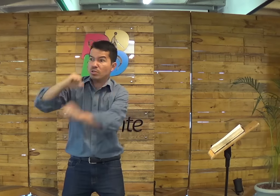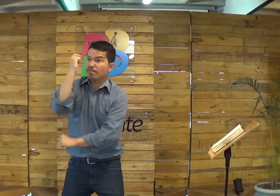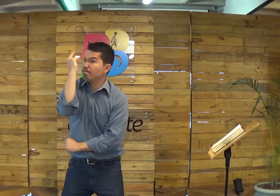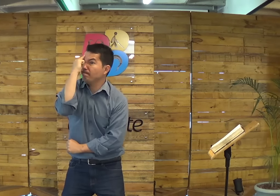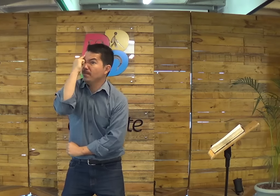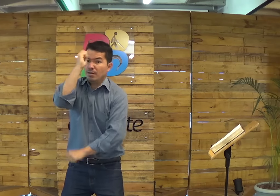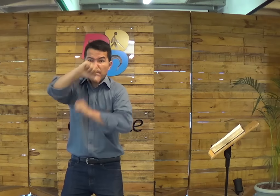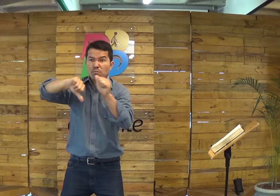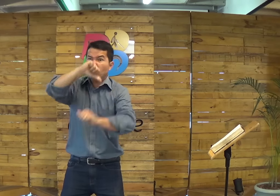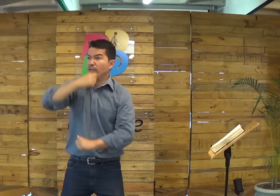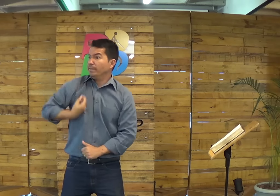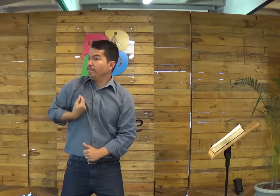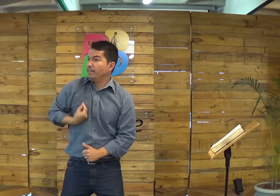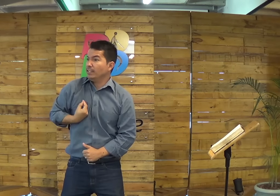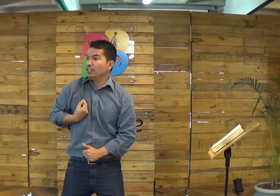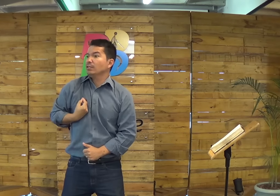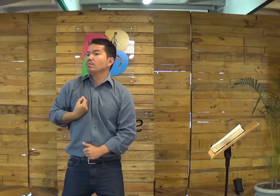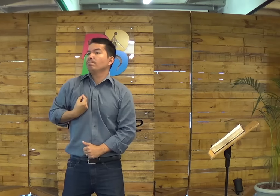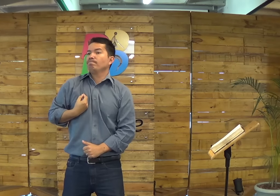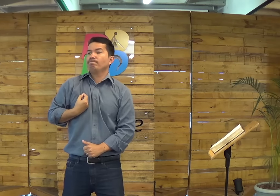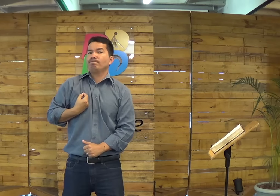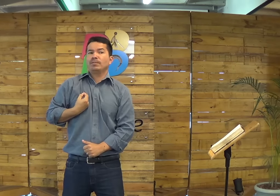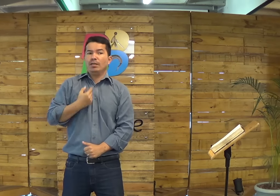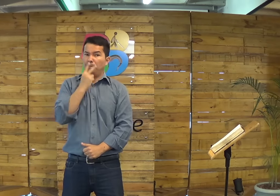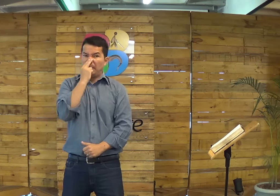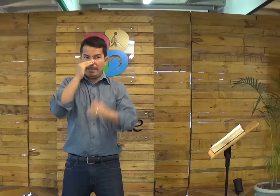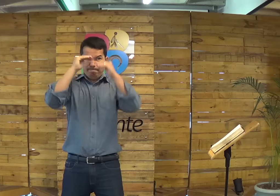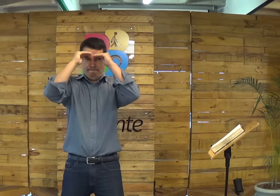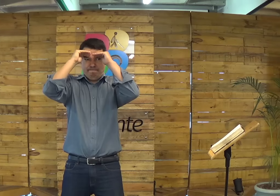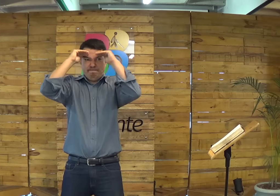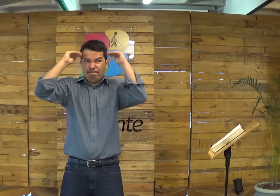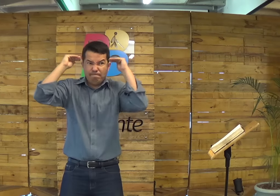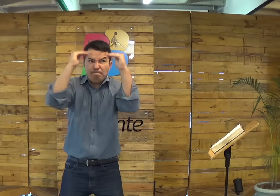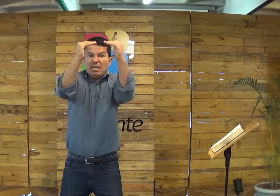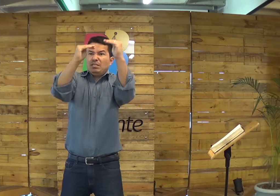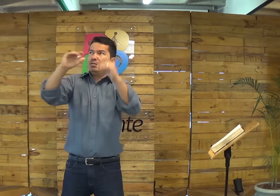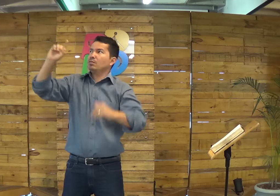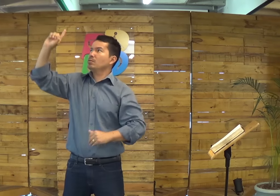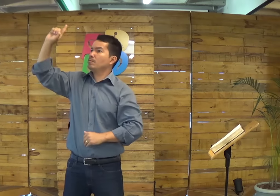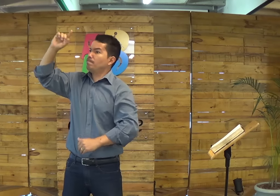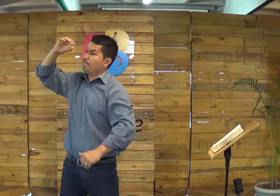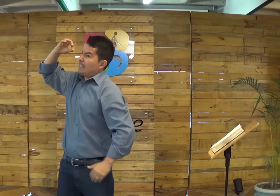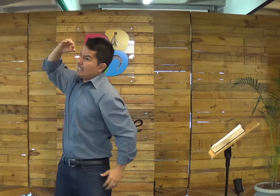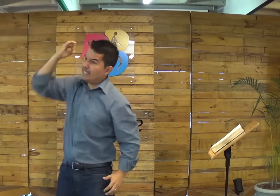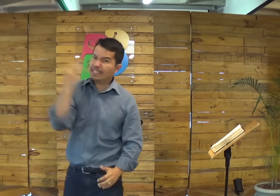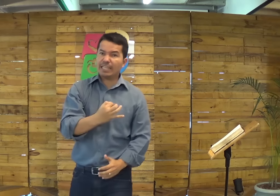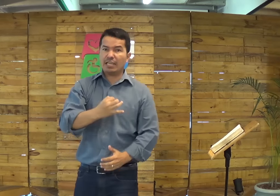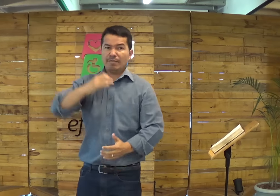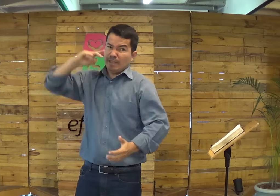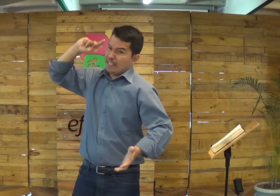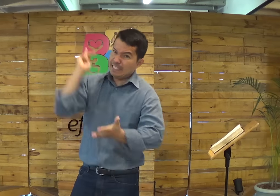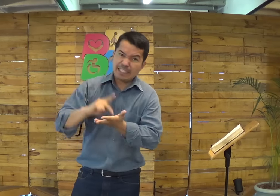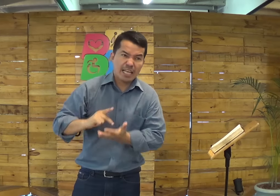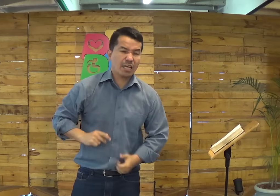servir Mudando seu pensamento mudando a sua vida né Parece que obedecendo realmente Tendo